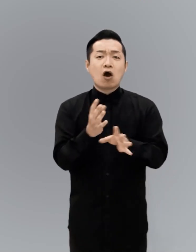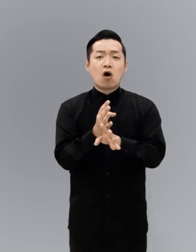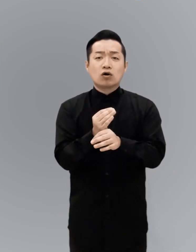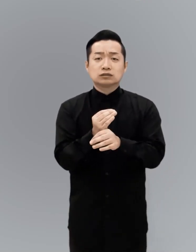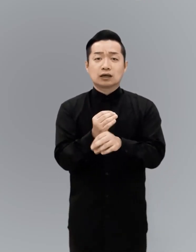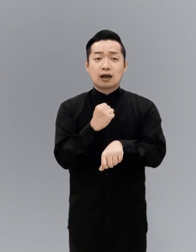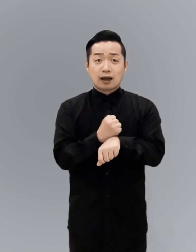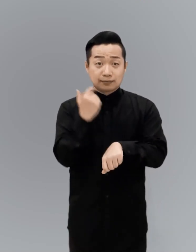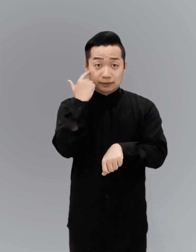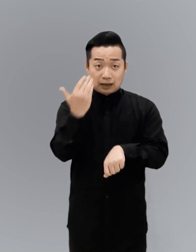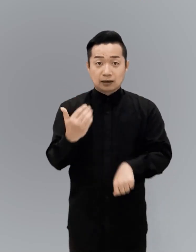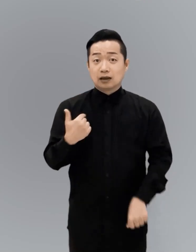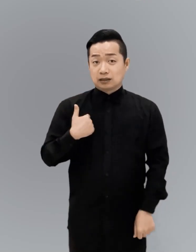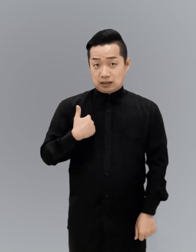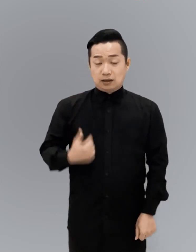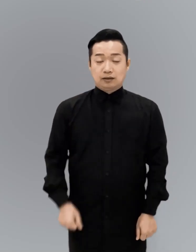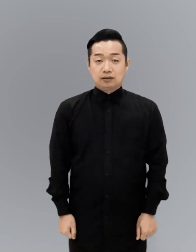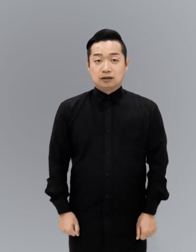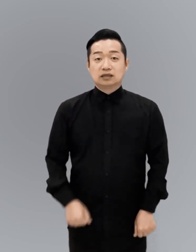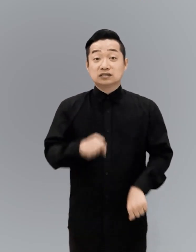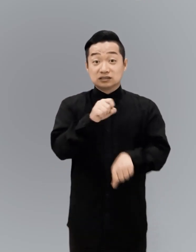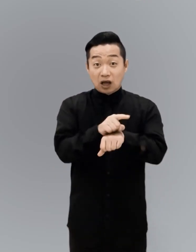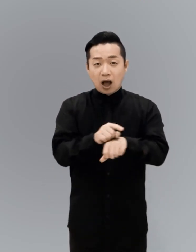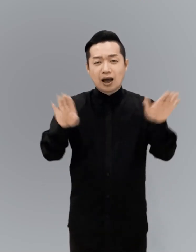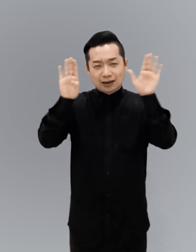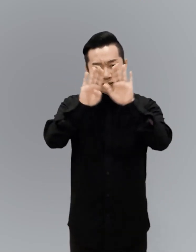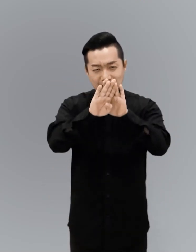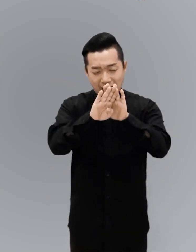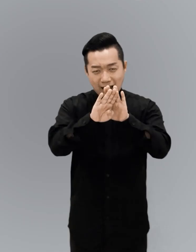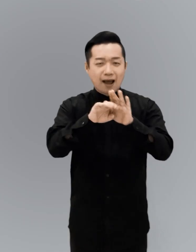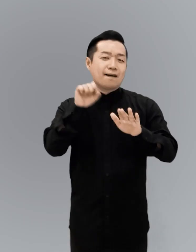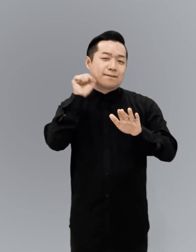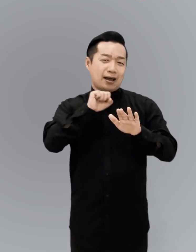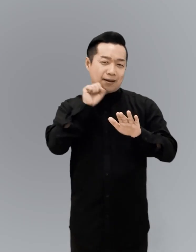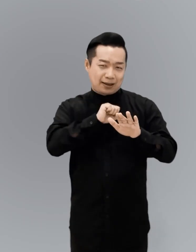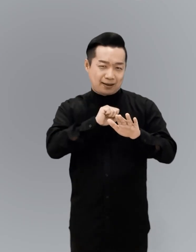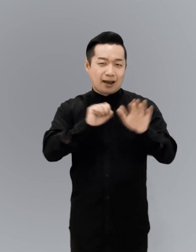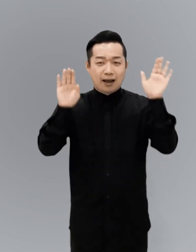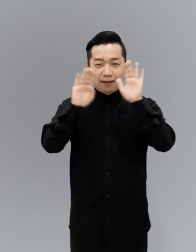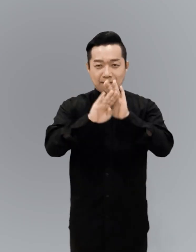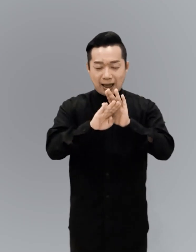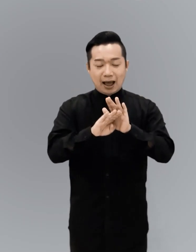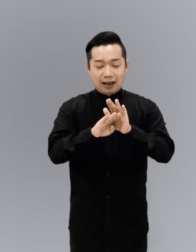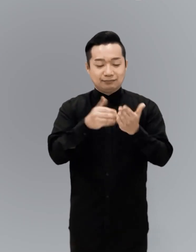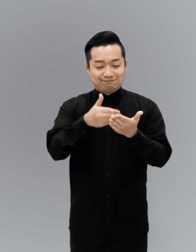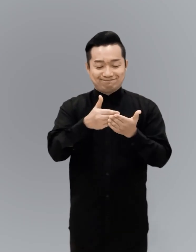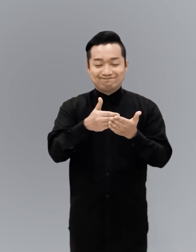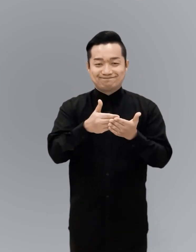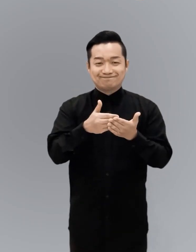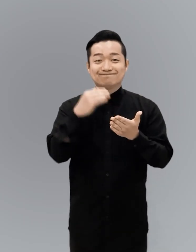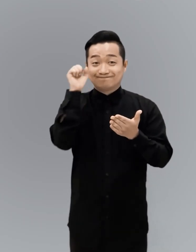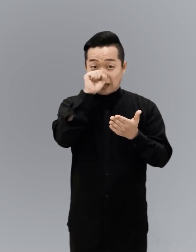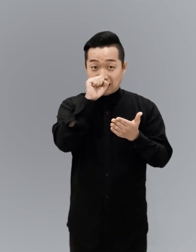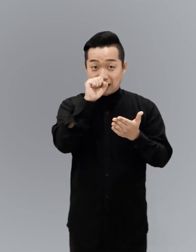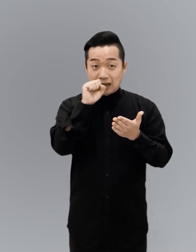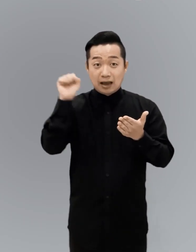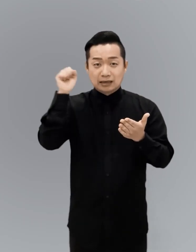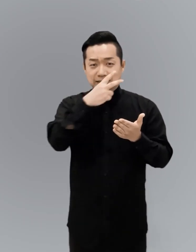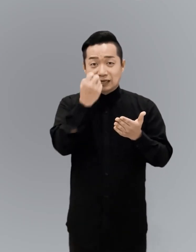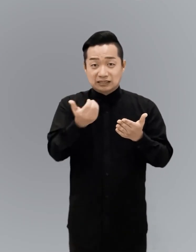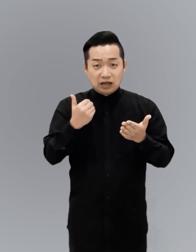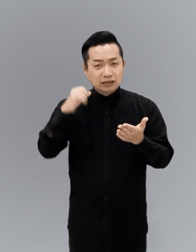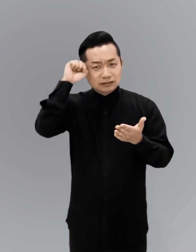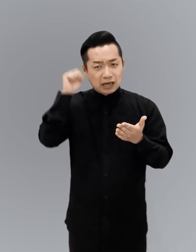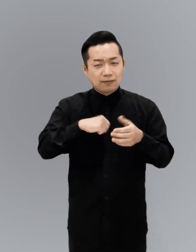언제 하시나요? 네, 저 보통은 좀 야행성이라 밤에 하는 거 좋아하고 잠자기 직전에 좀